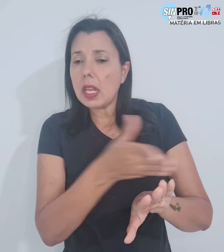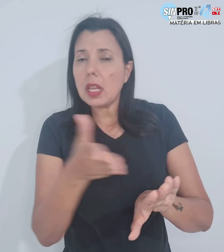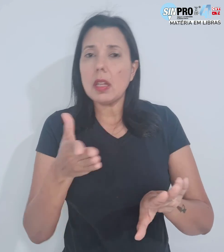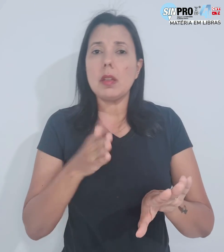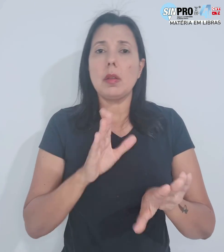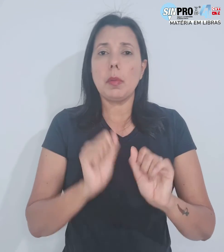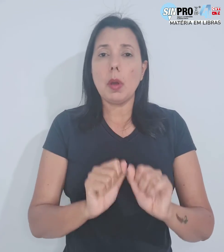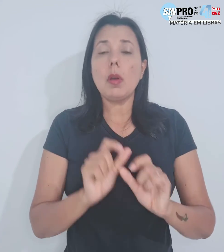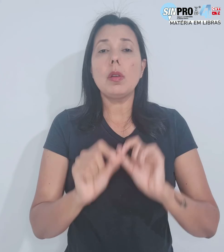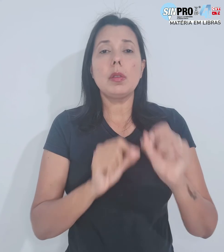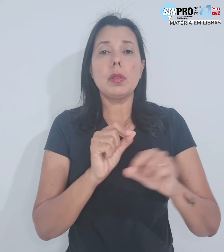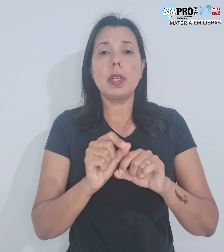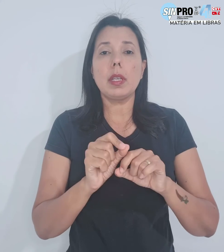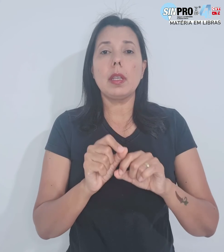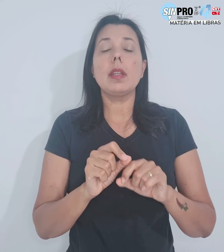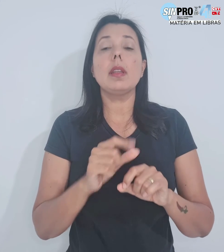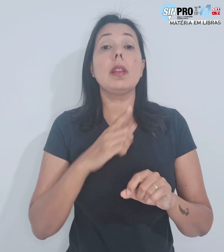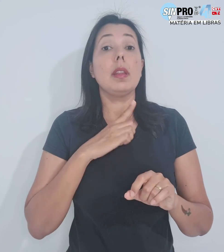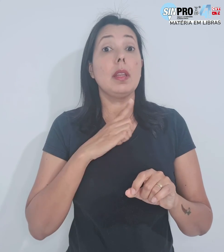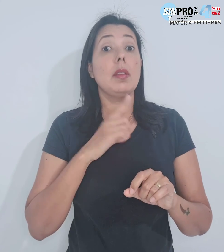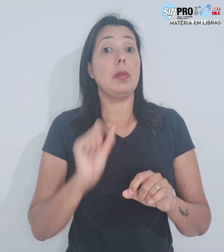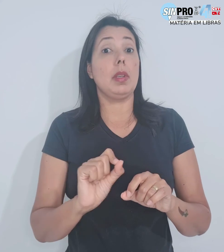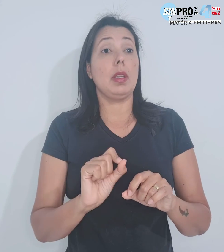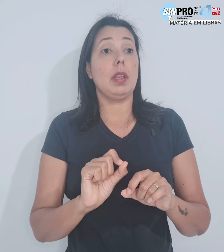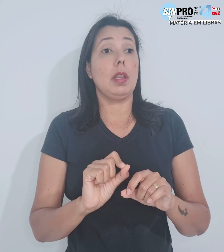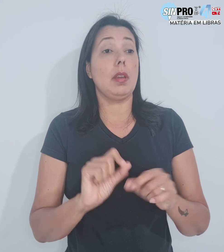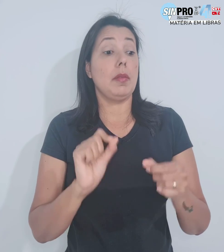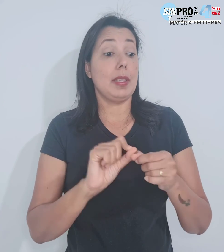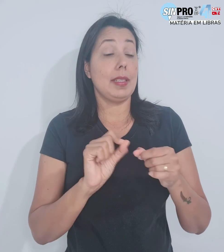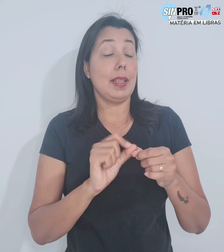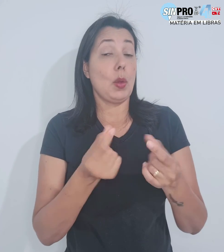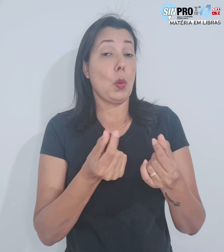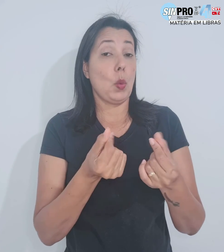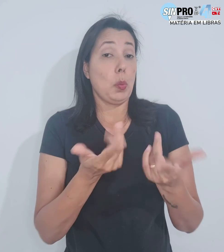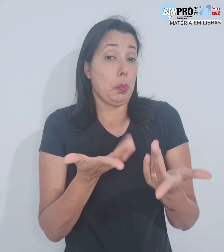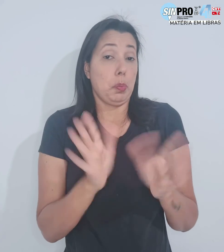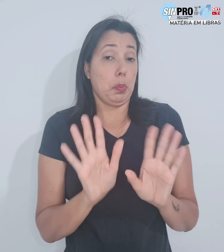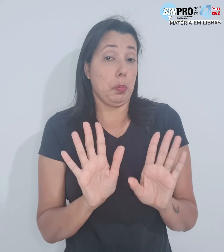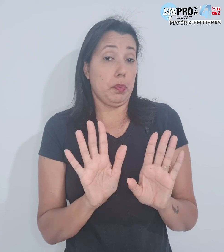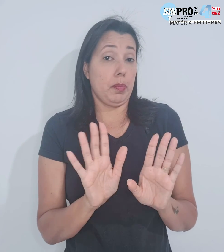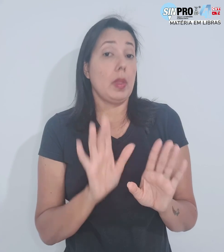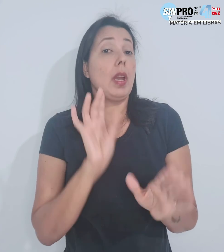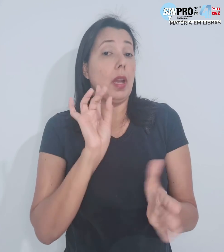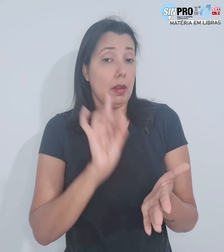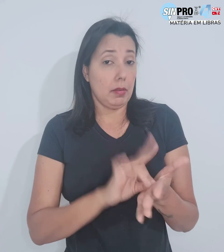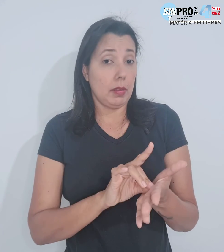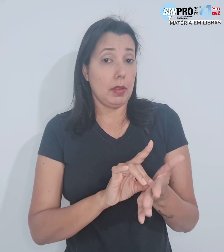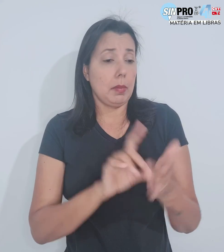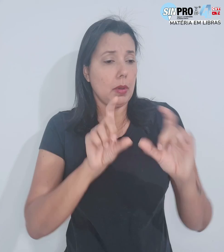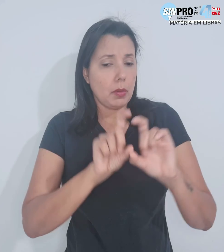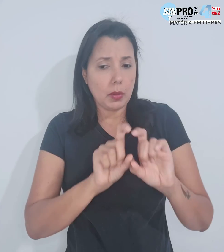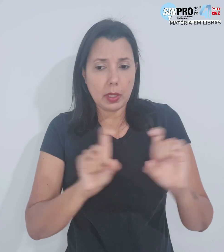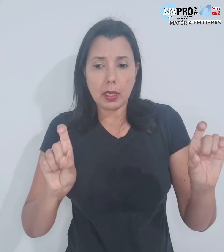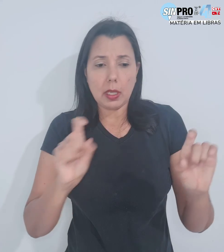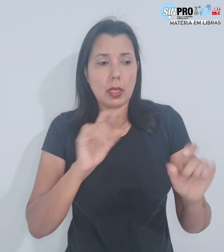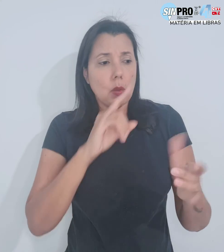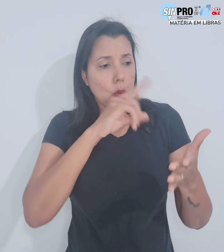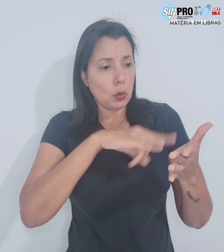nenhuma delas pode ser submetida à compensação financeira, afirma trecho da